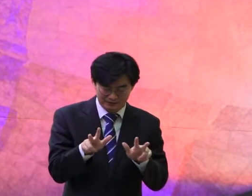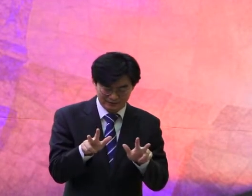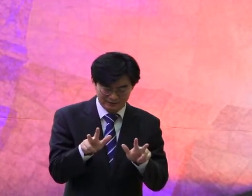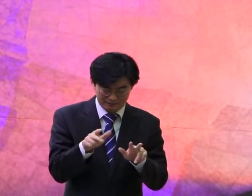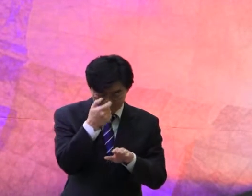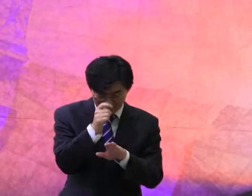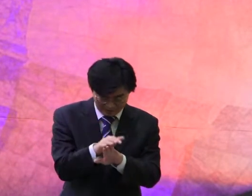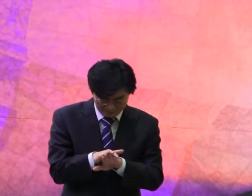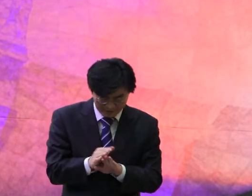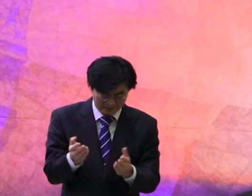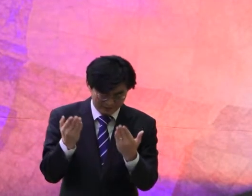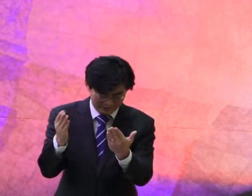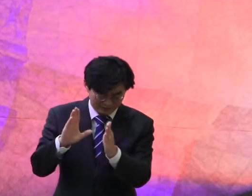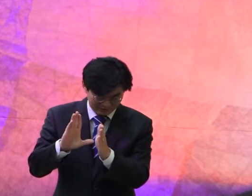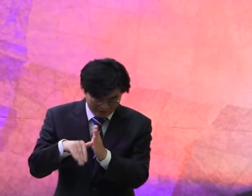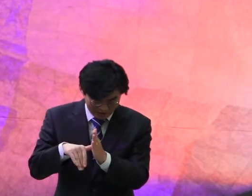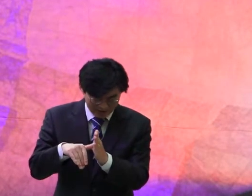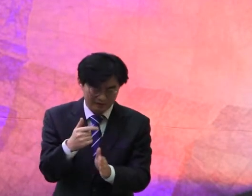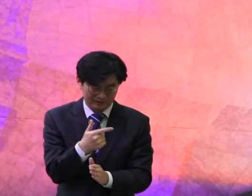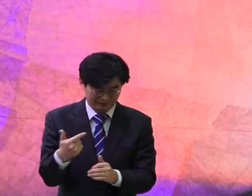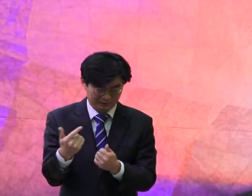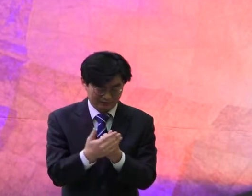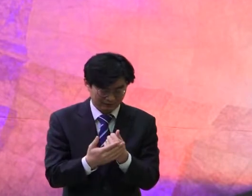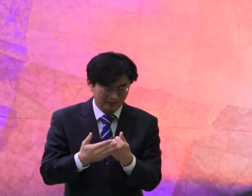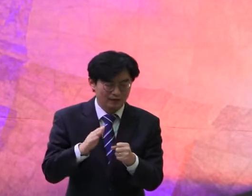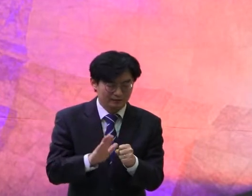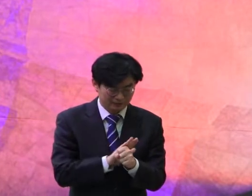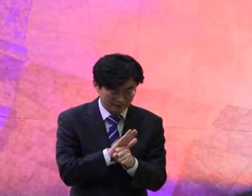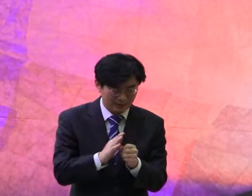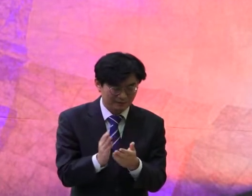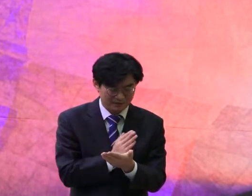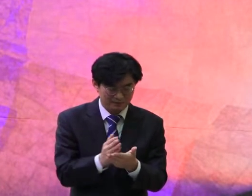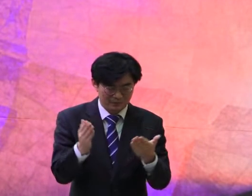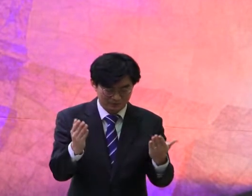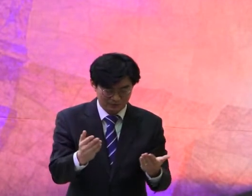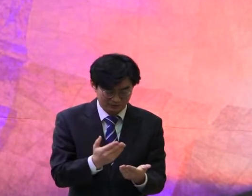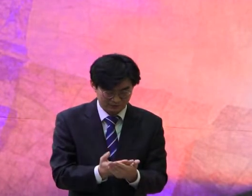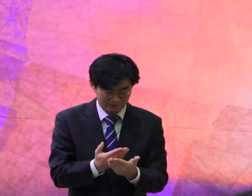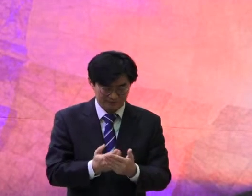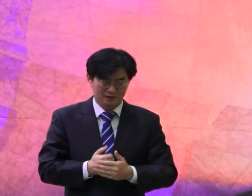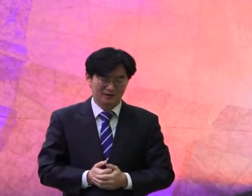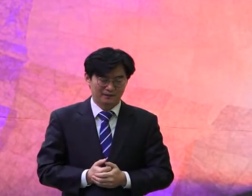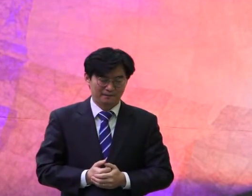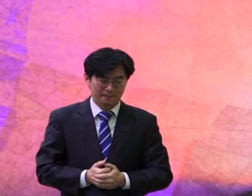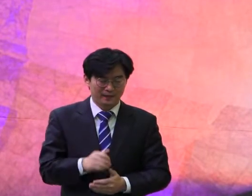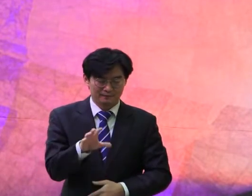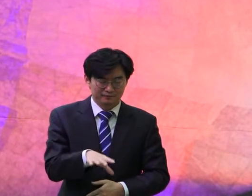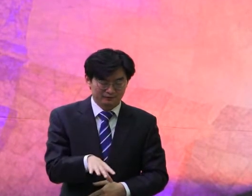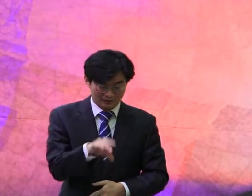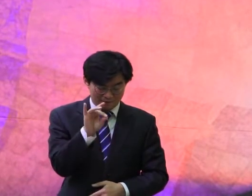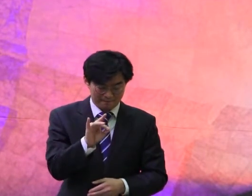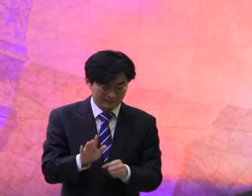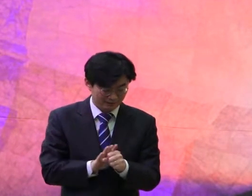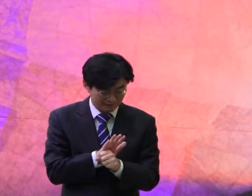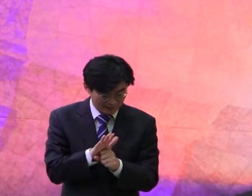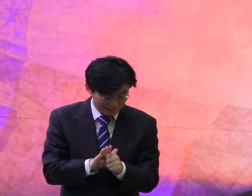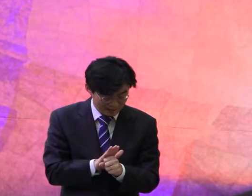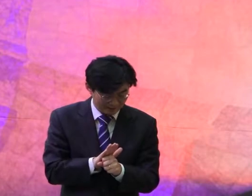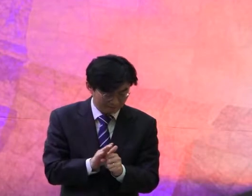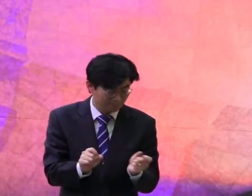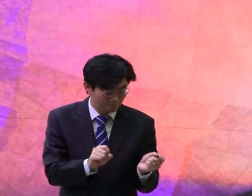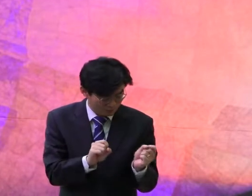사랑을 베풀어 주시옵소서. 정말 다시 한번 처음 사랑이 회복되는 은혜의 예배가 되게